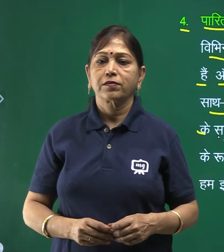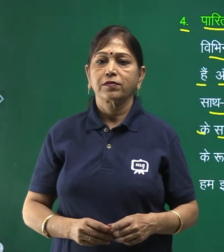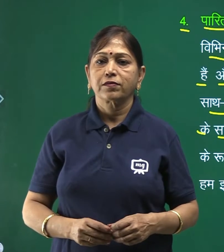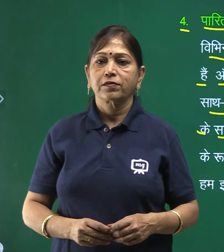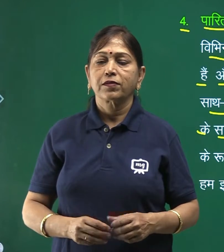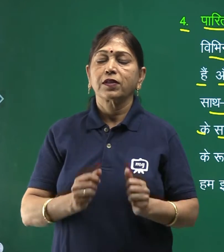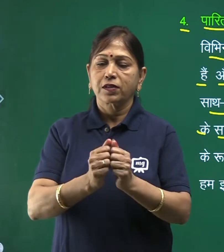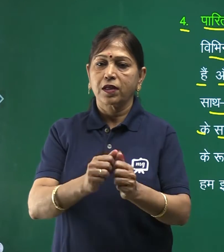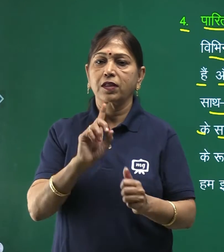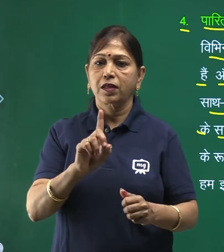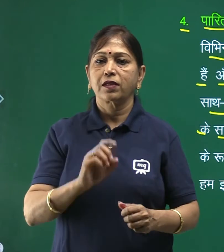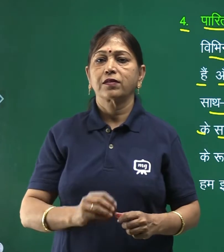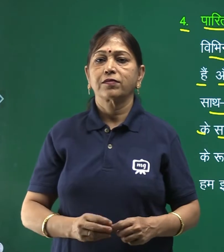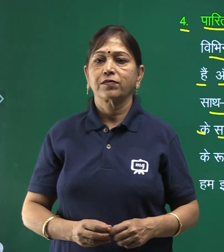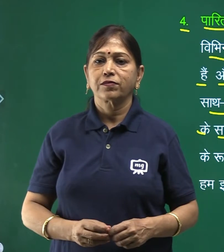साथ एक